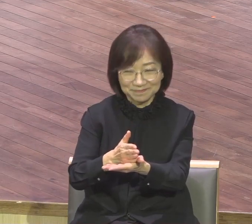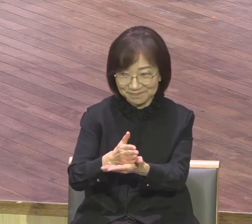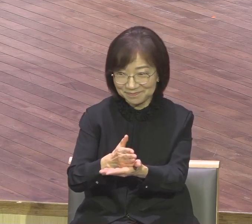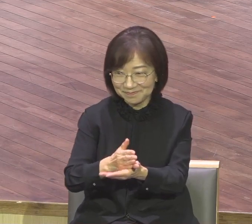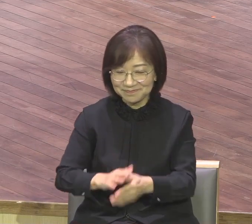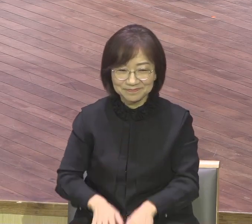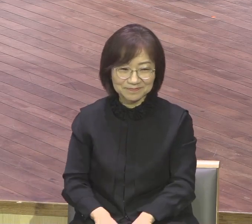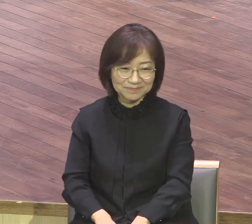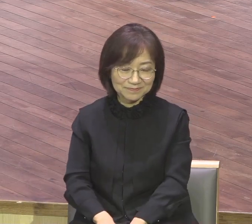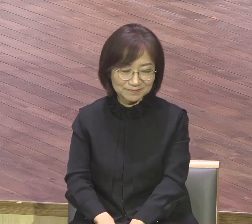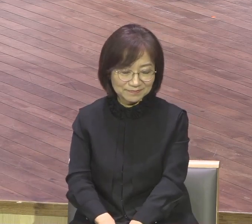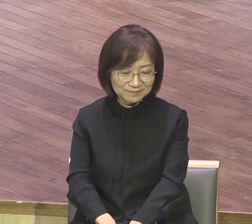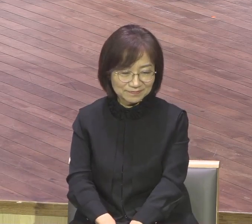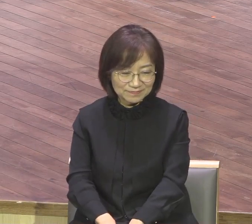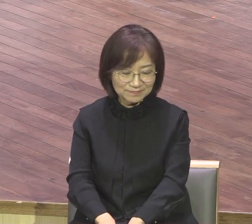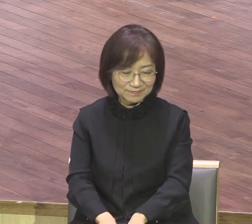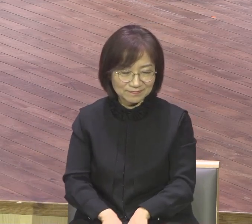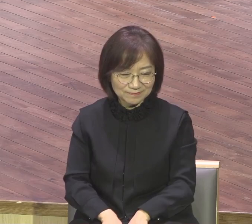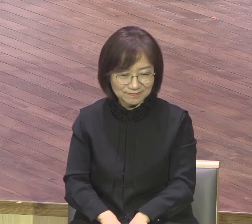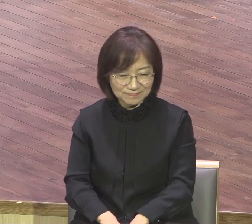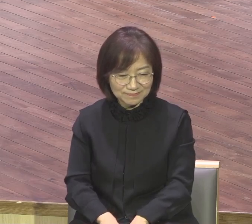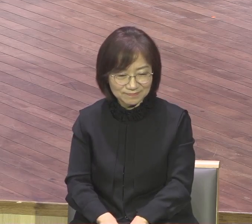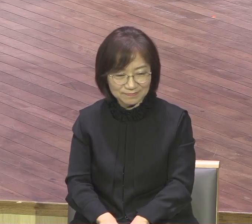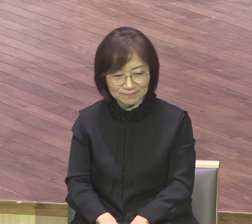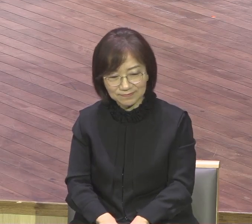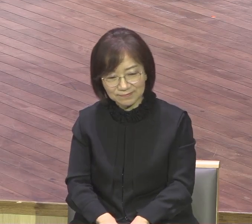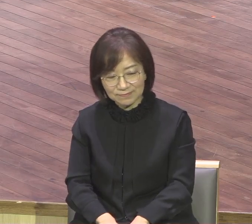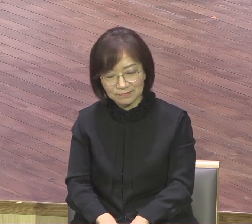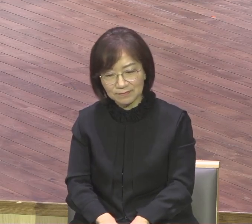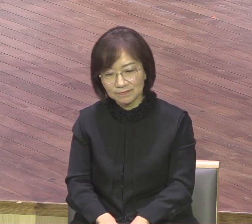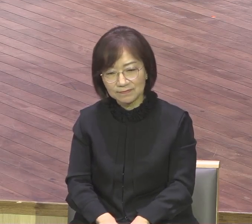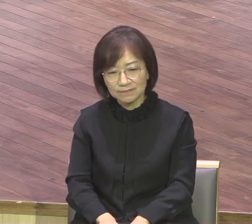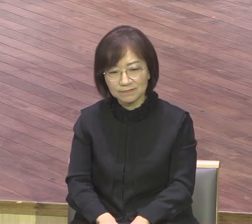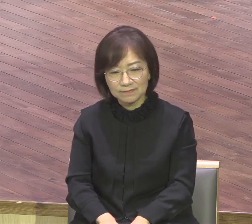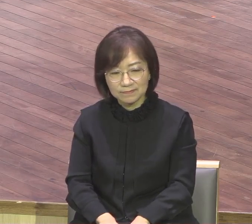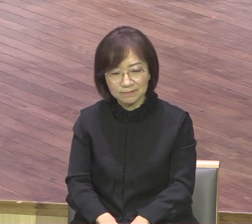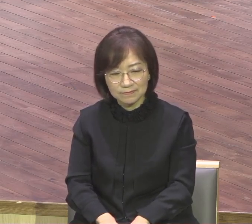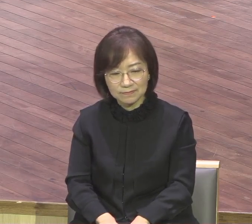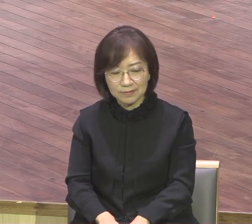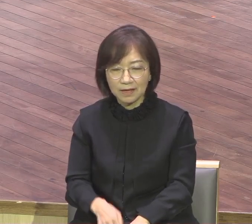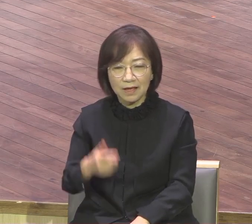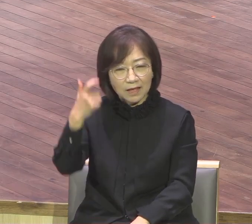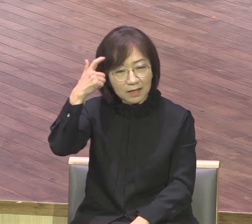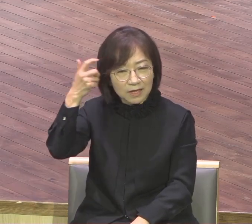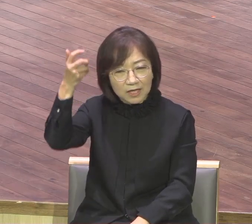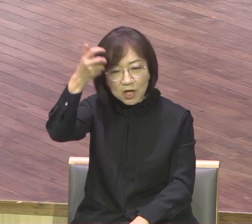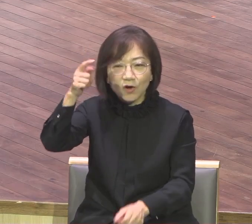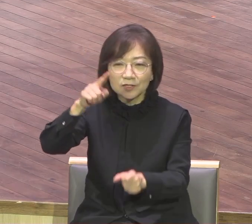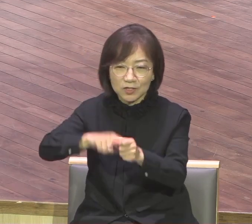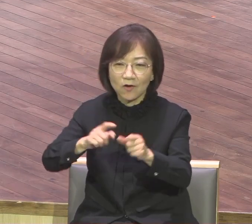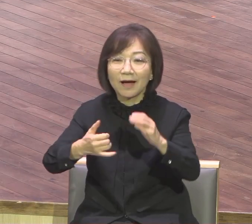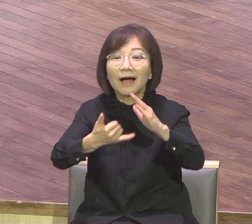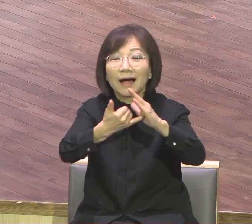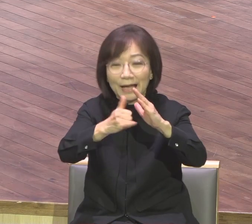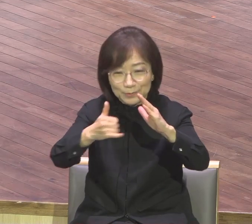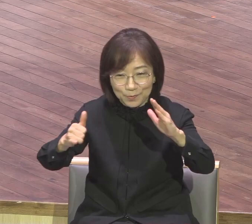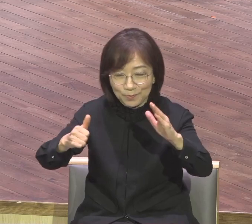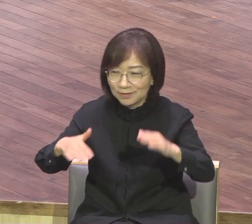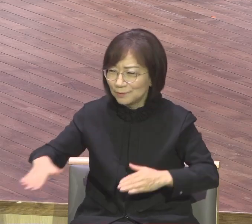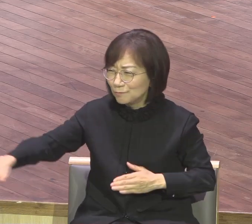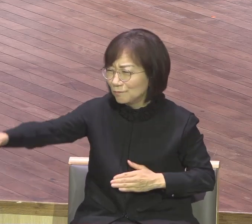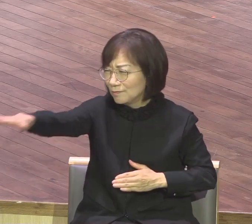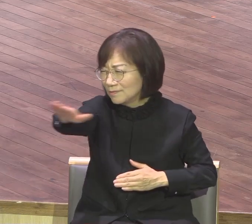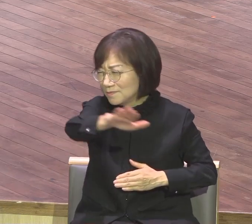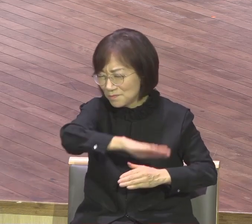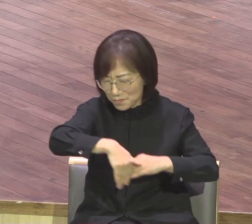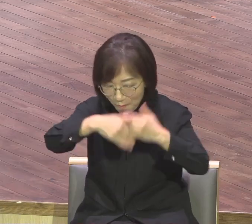con mi corazón, ustedes no lo echen y no critiquen. 그러니까 영적 가족 의식을 가져야 돼요. Por eso tiene que tener la conciencia